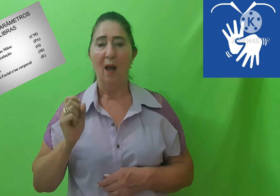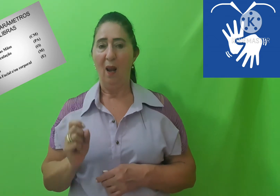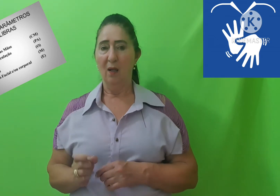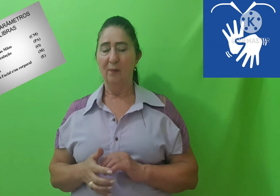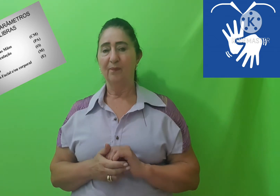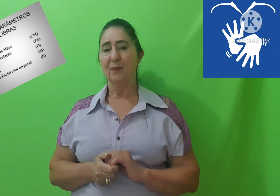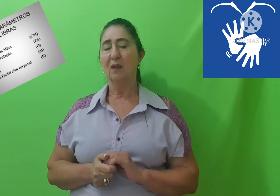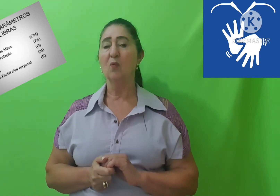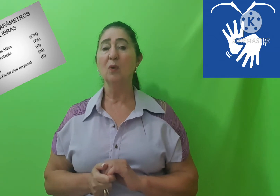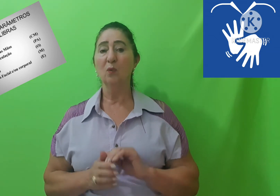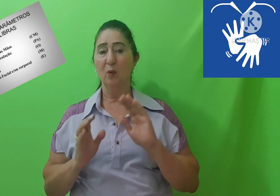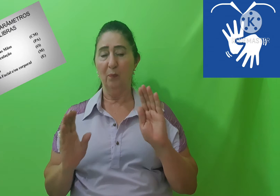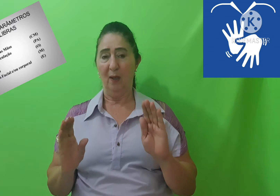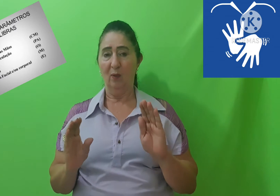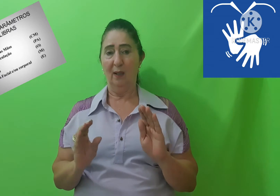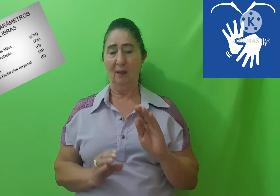bala. Então, quando eu pego a letra,